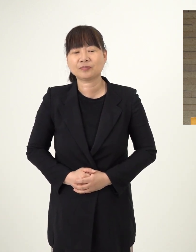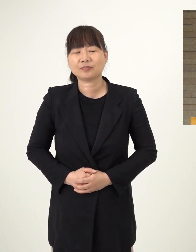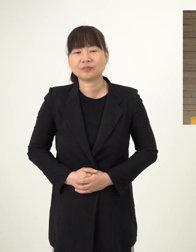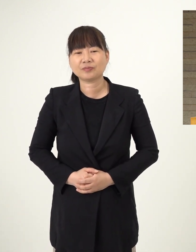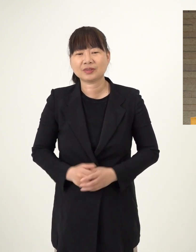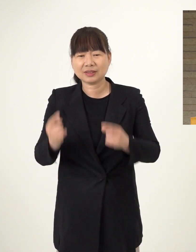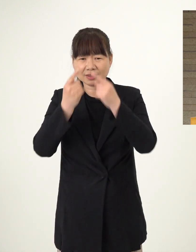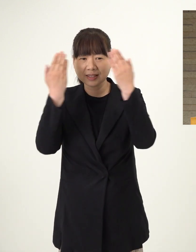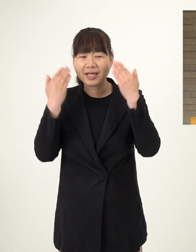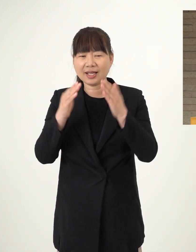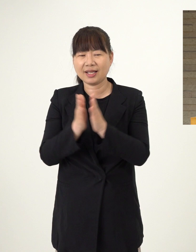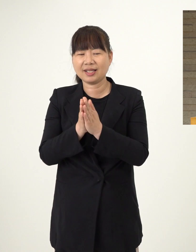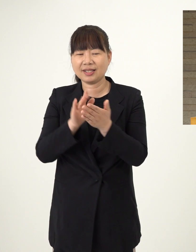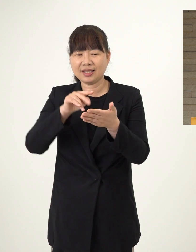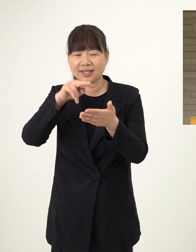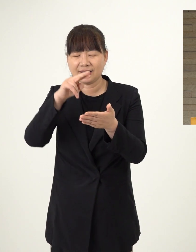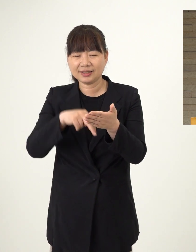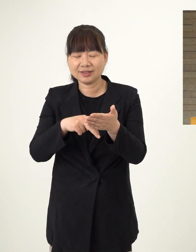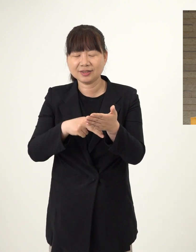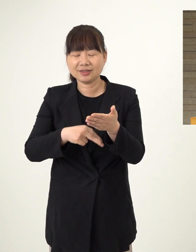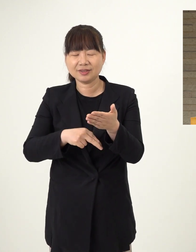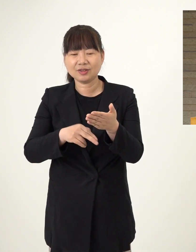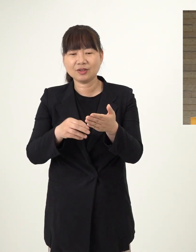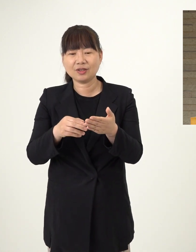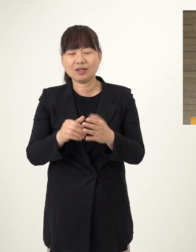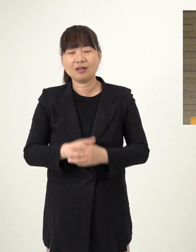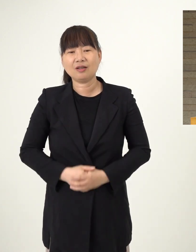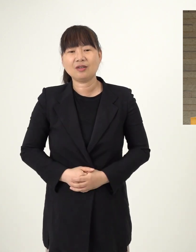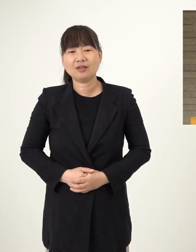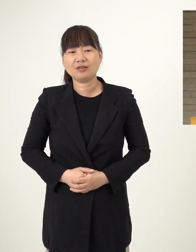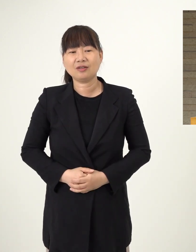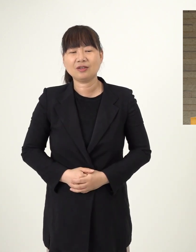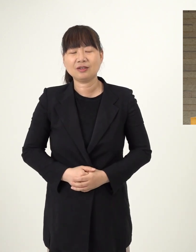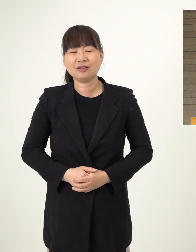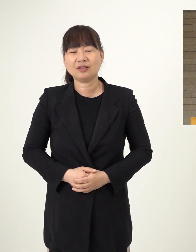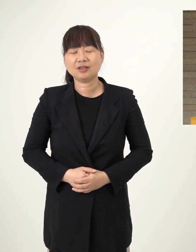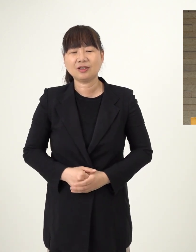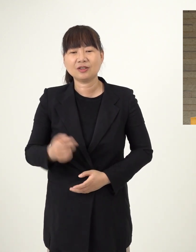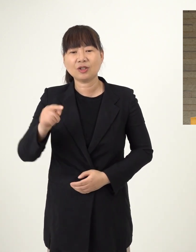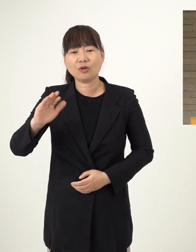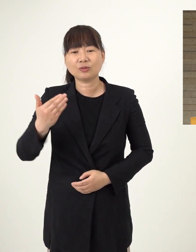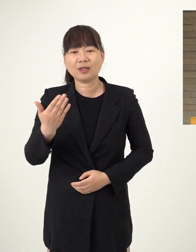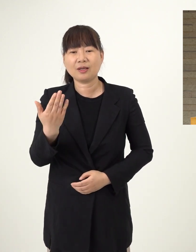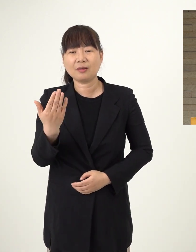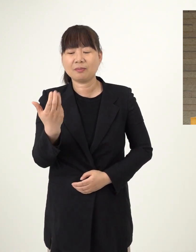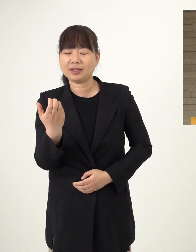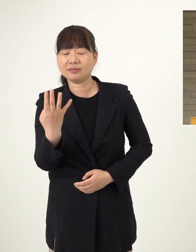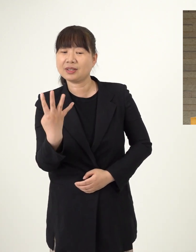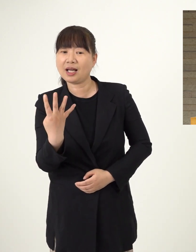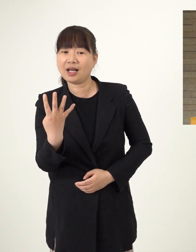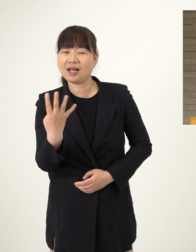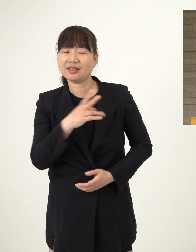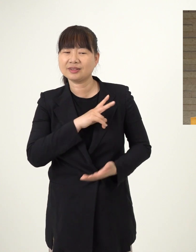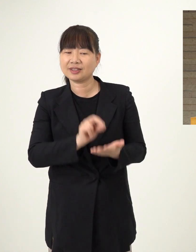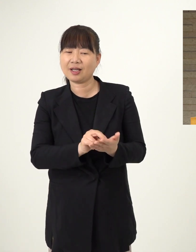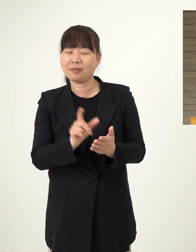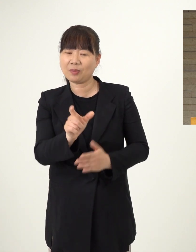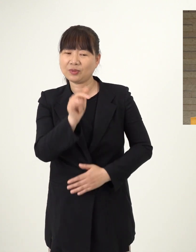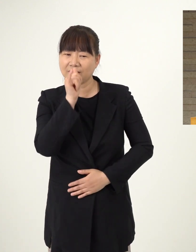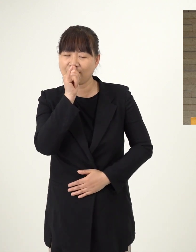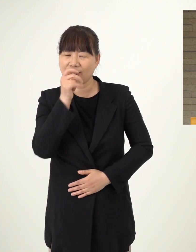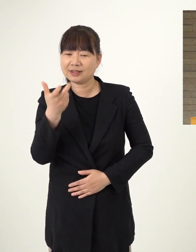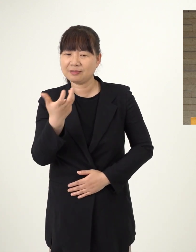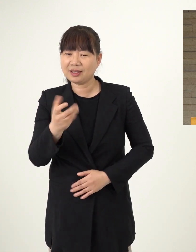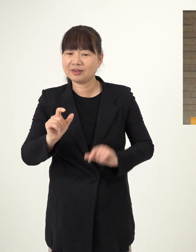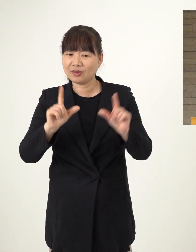제가 대학 때 읽었던 충격적인 소설 가운데 조지 오웰이 쓴 1984라는 소설이 있어요. 7, 80년대 대학